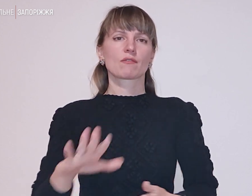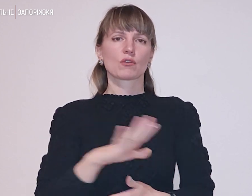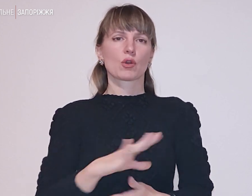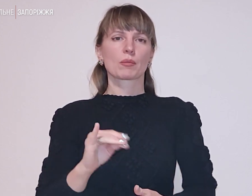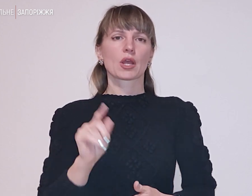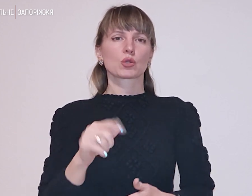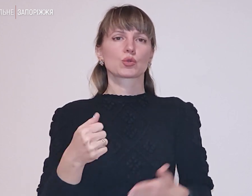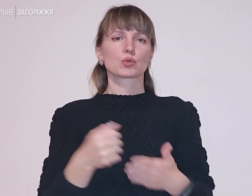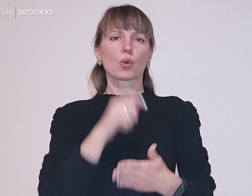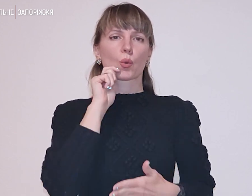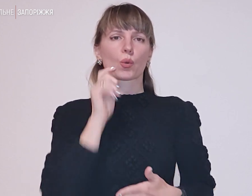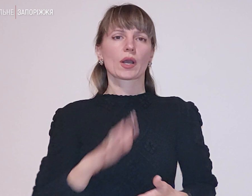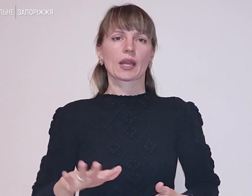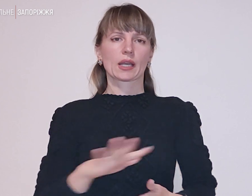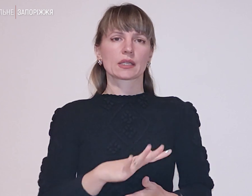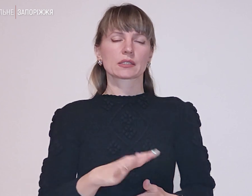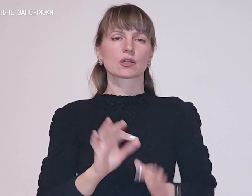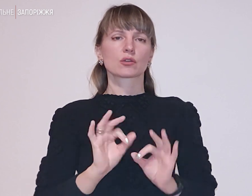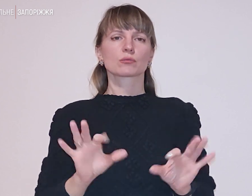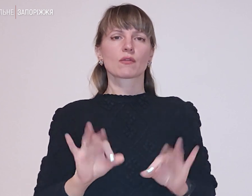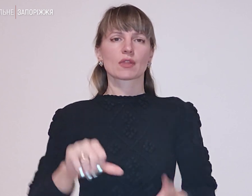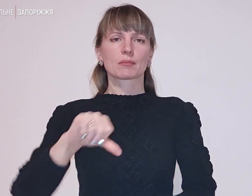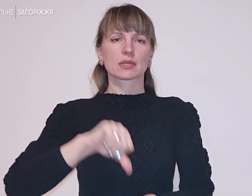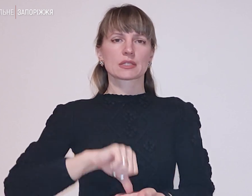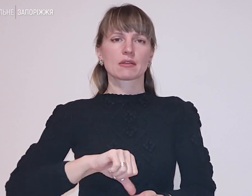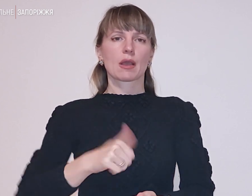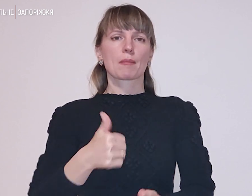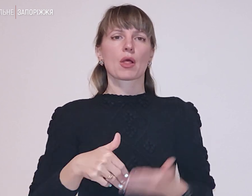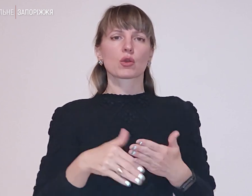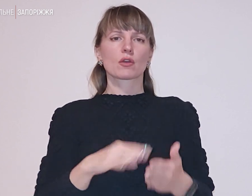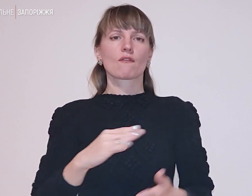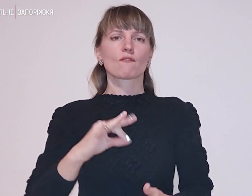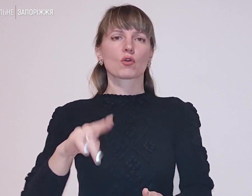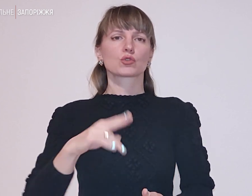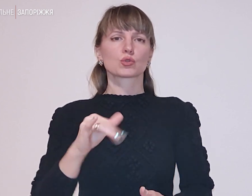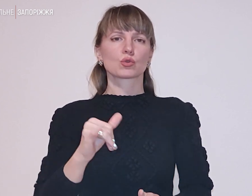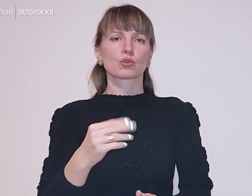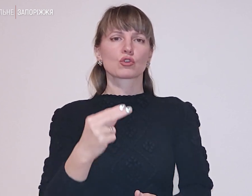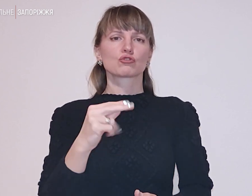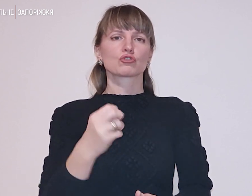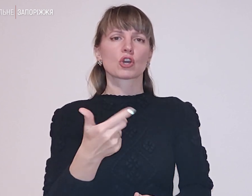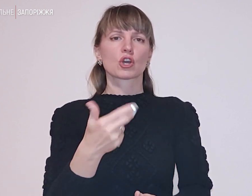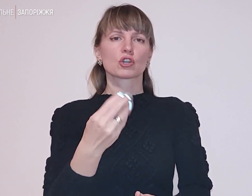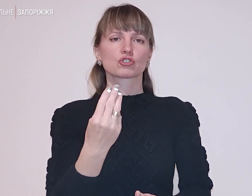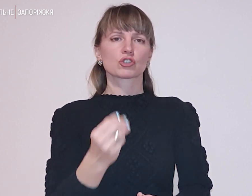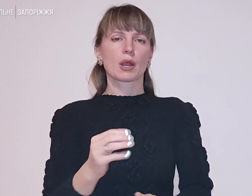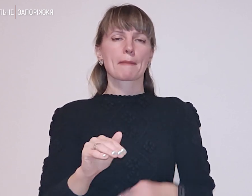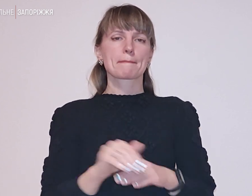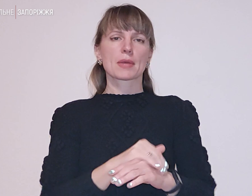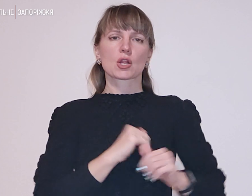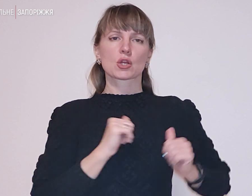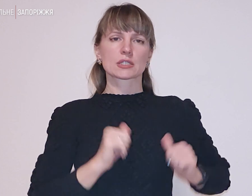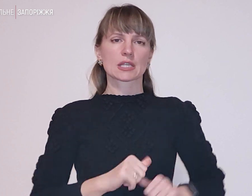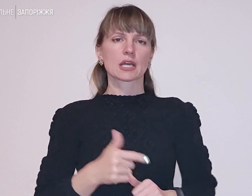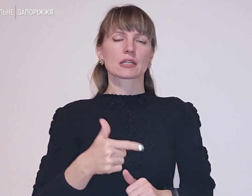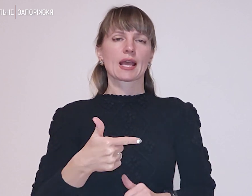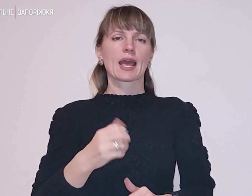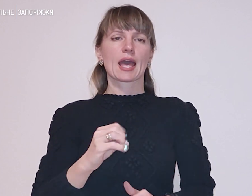до України, розповідає представник благодійного фонду «Чаша милосердя» Олександр Герасименко.